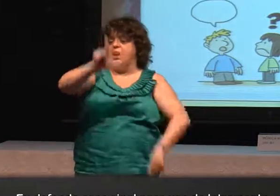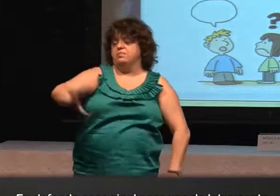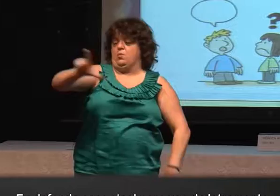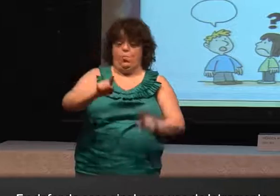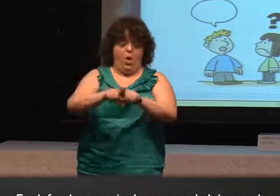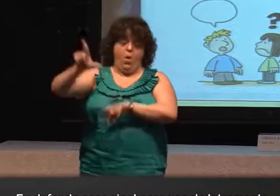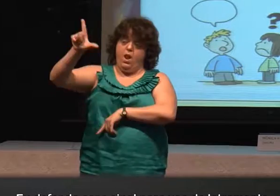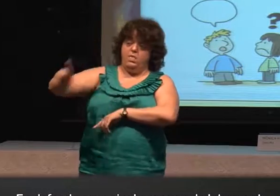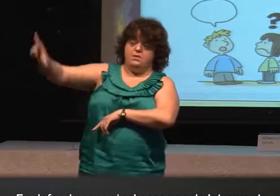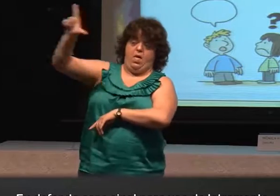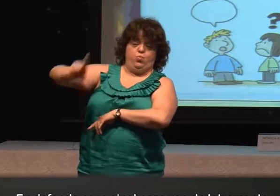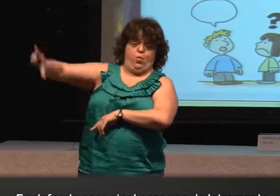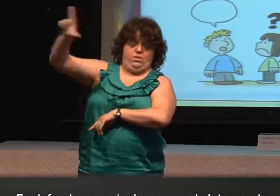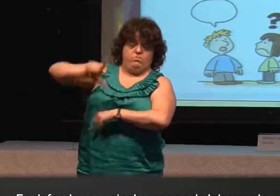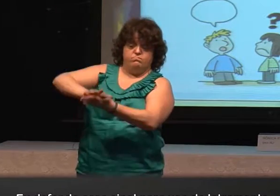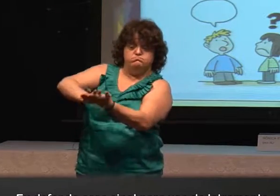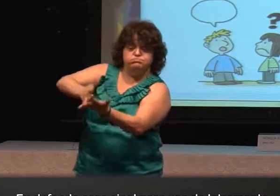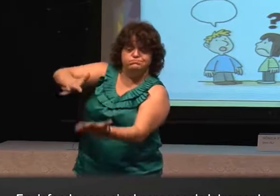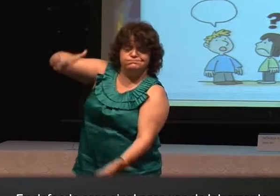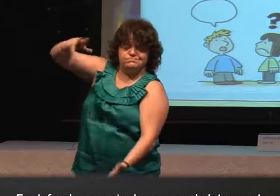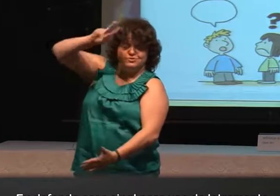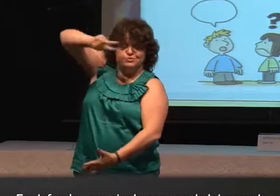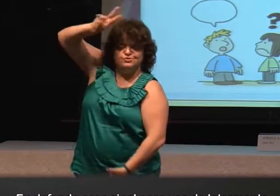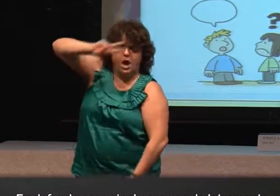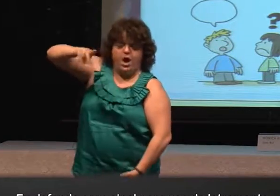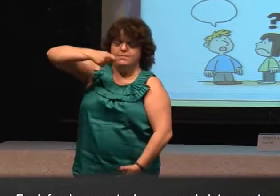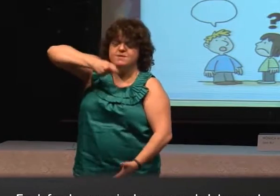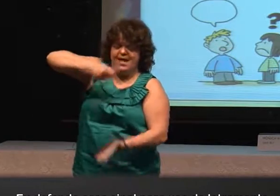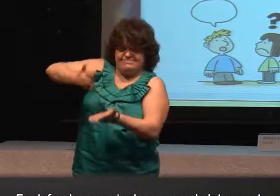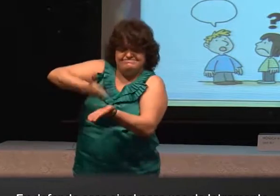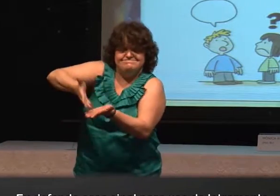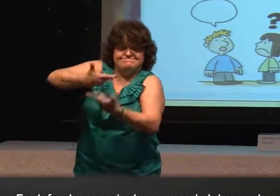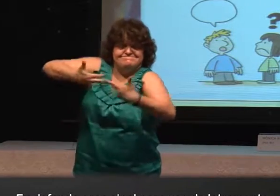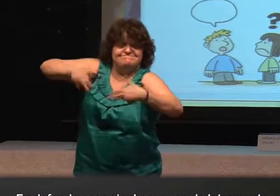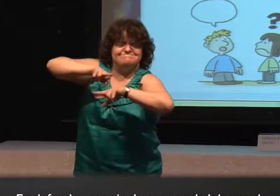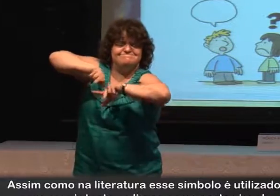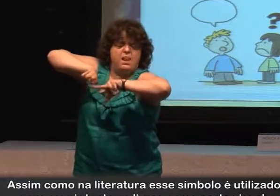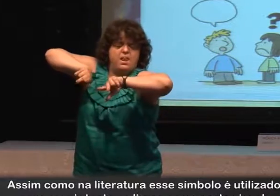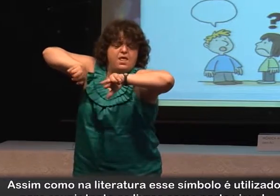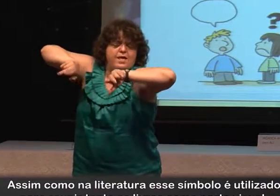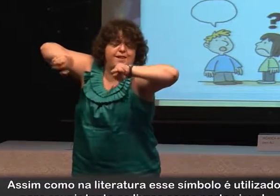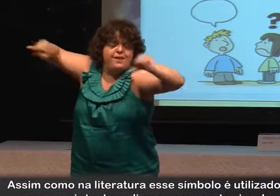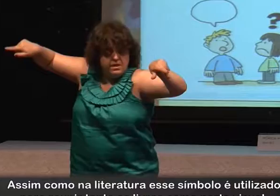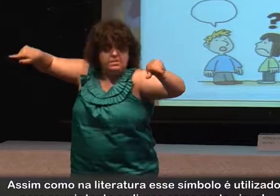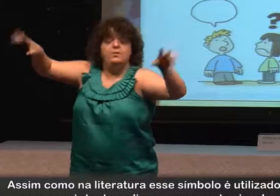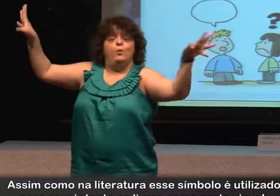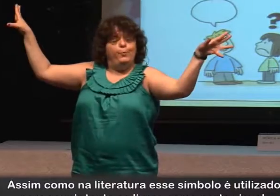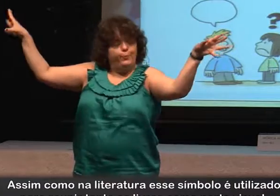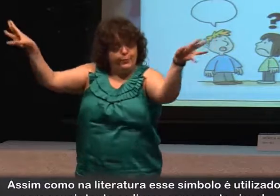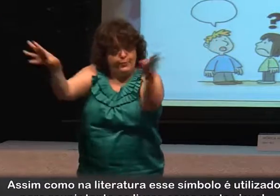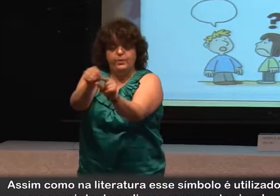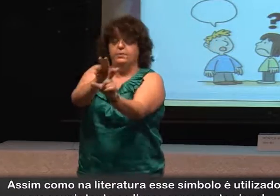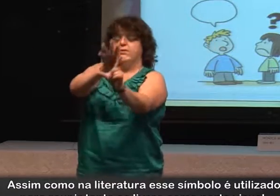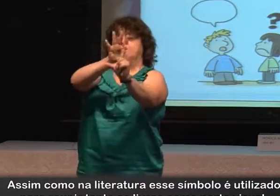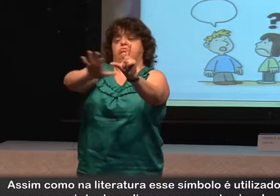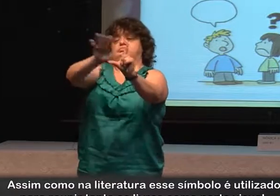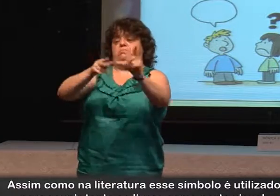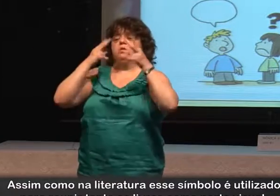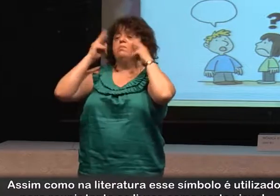Eu defendo esse sinal para uso, né, de letramento. Assim como na literatura esse símbolo é utilizado para reunir